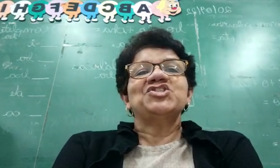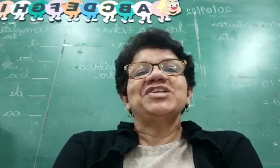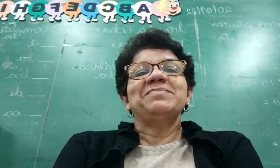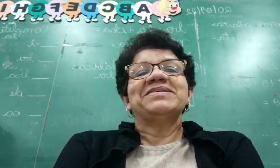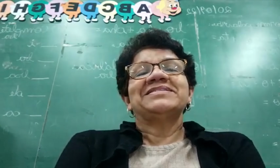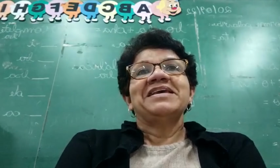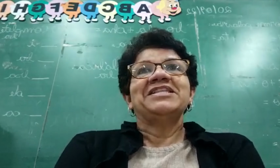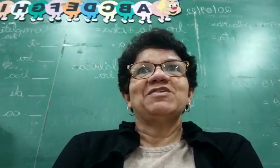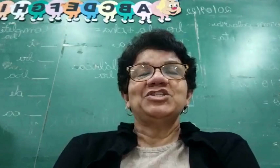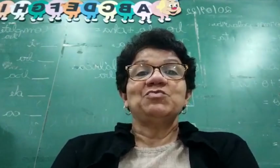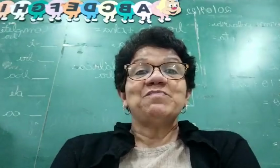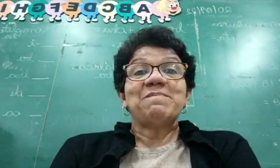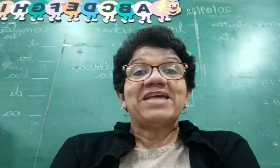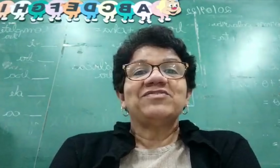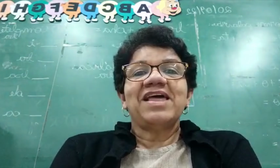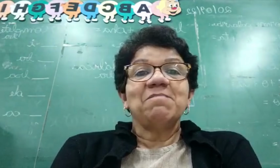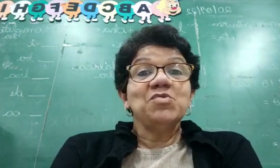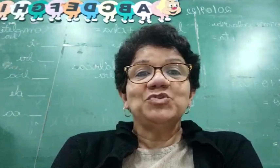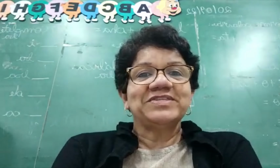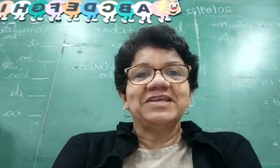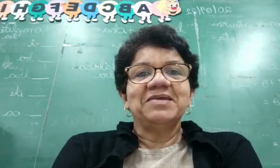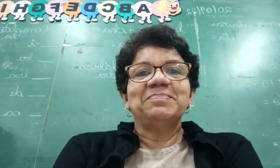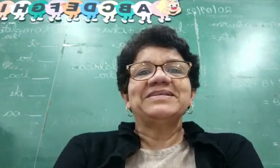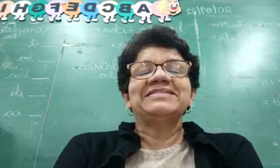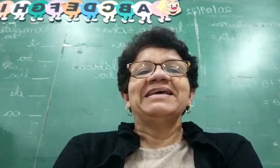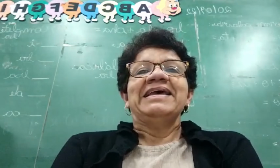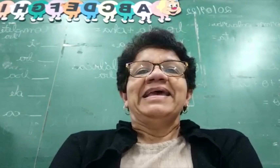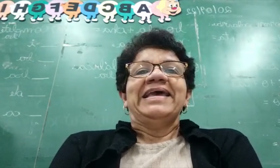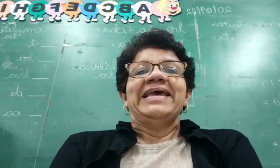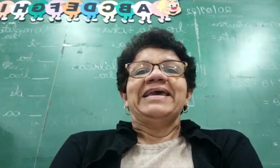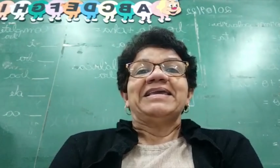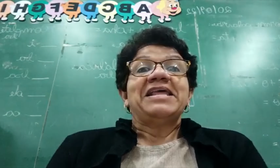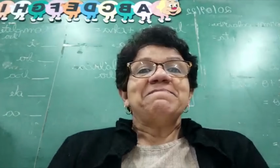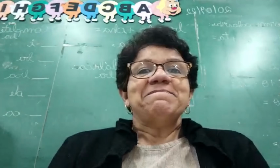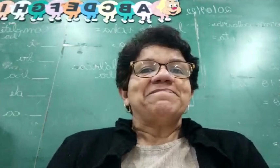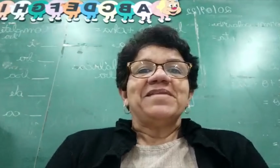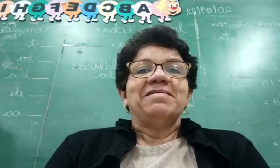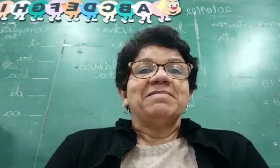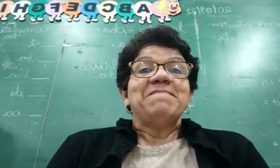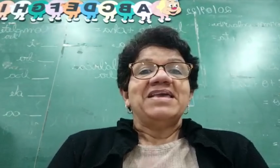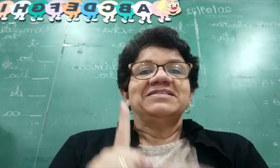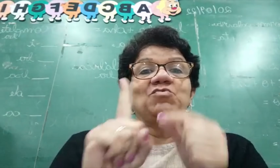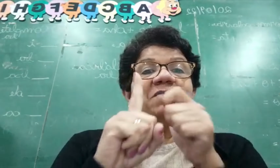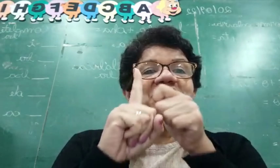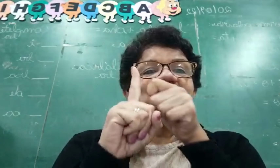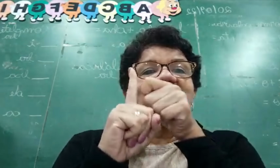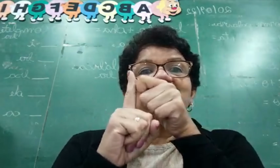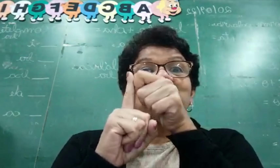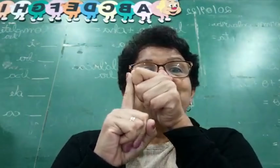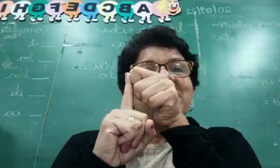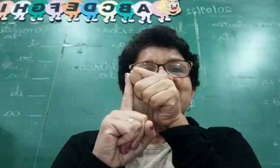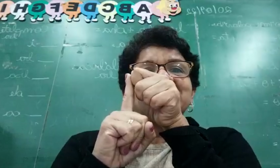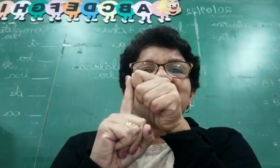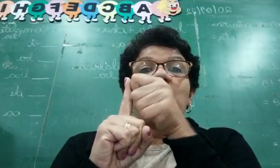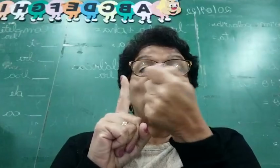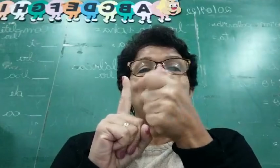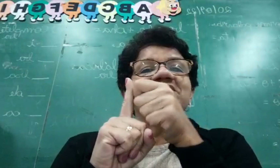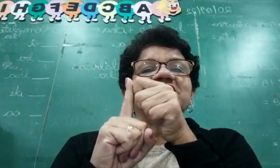de Libras. Então, assim, o método dela é muito simples. É que nem mês. Eu nunca imaginava que um mês... Olha o método de